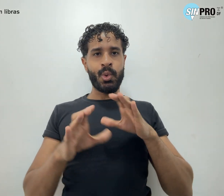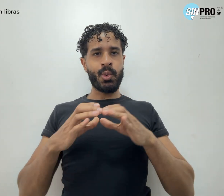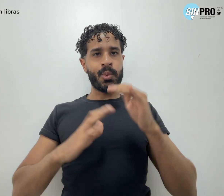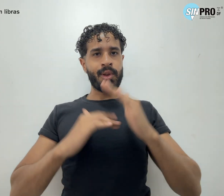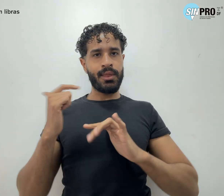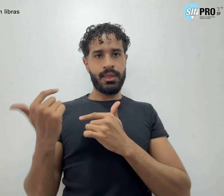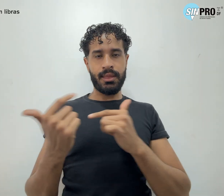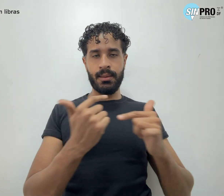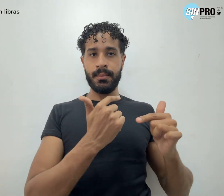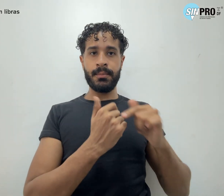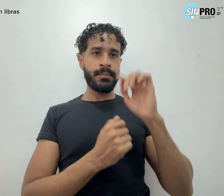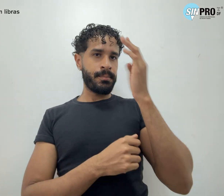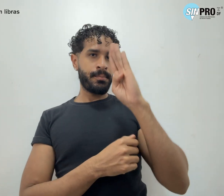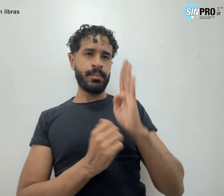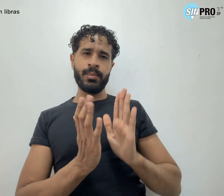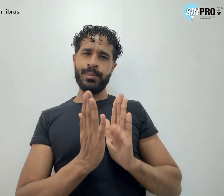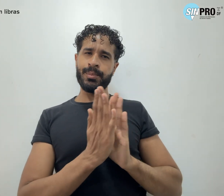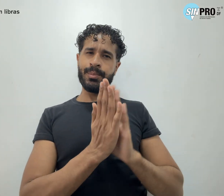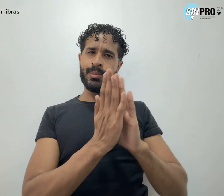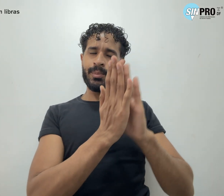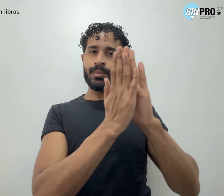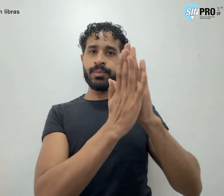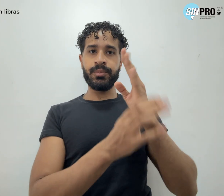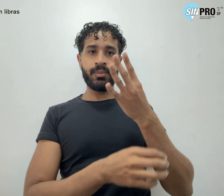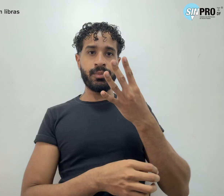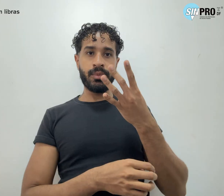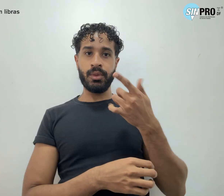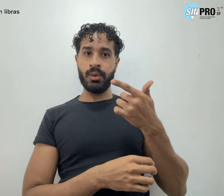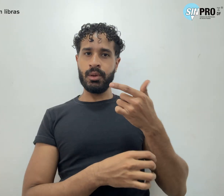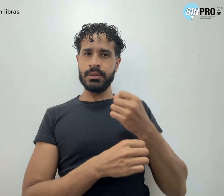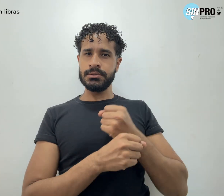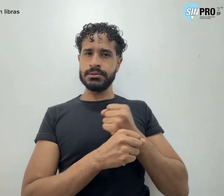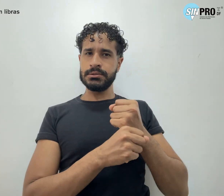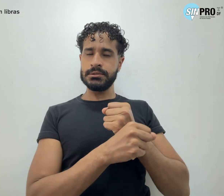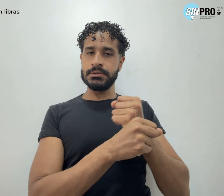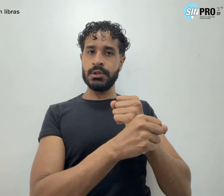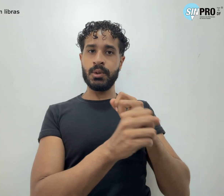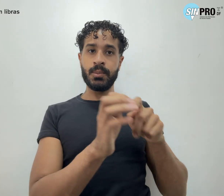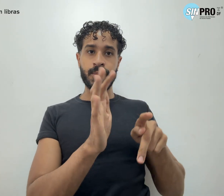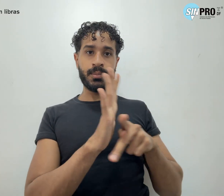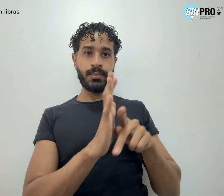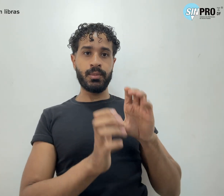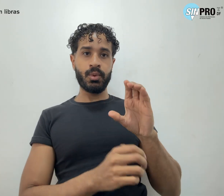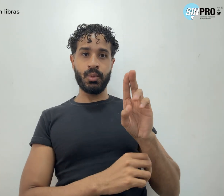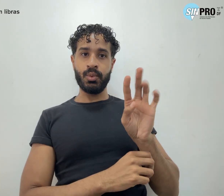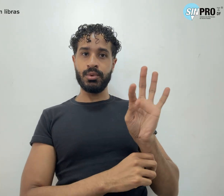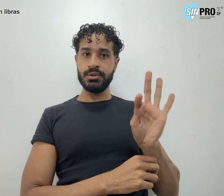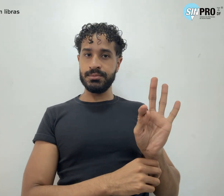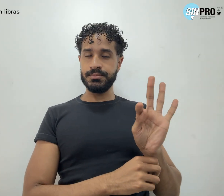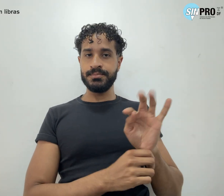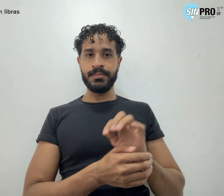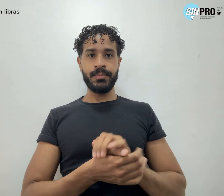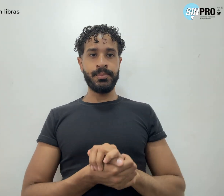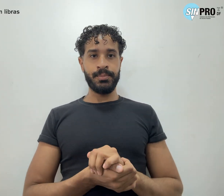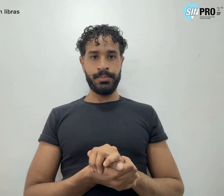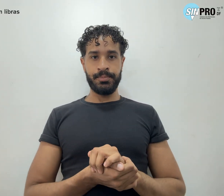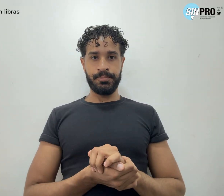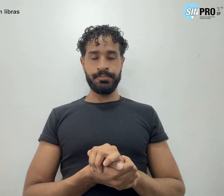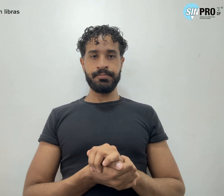brasileira comemorou os 42 anos da Central Única dos Trabalhadores.